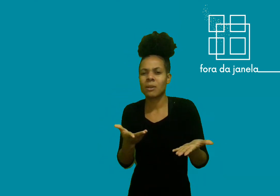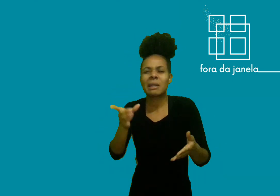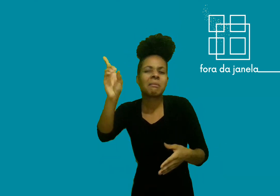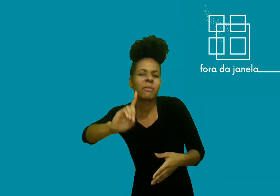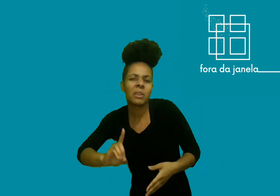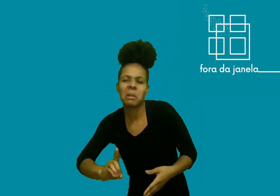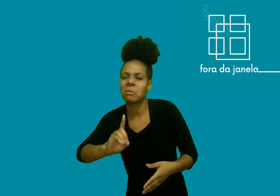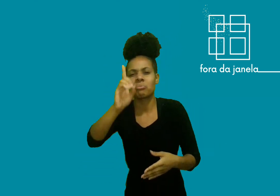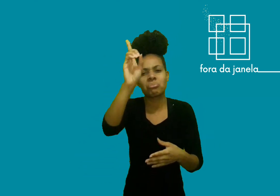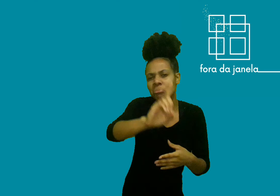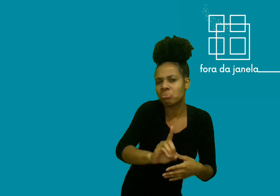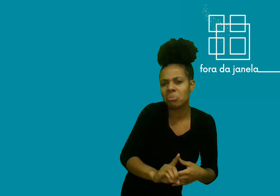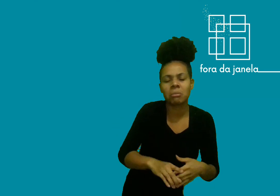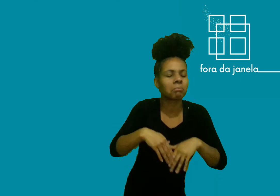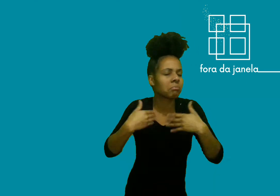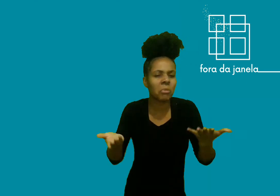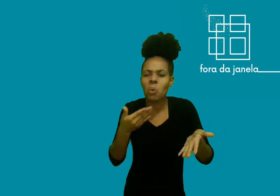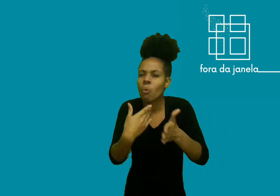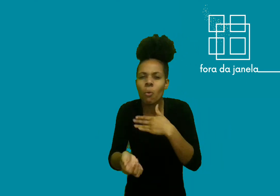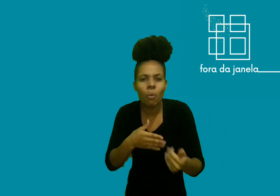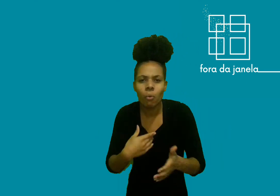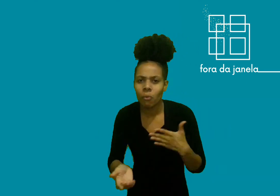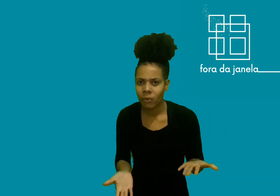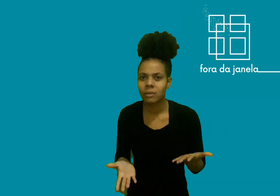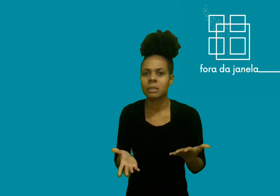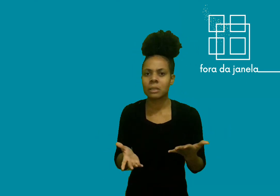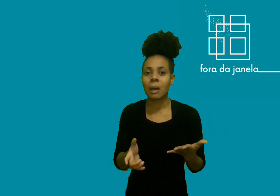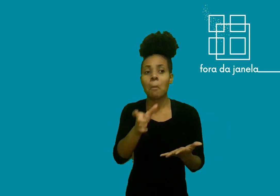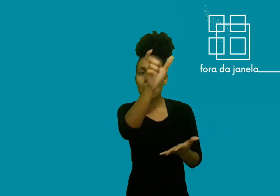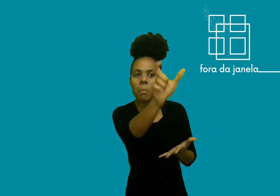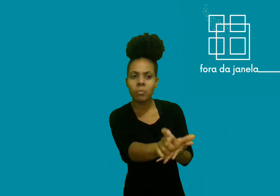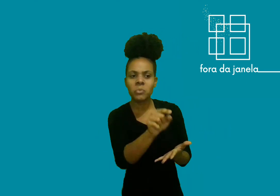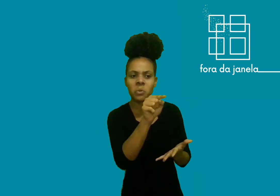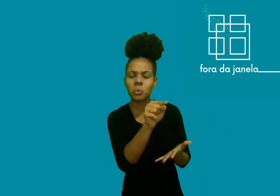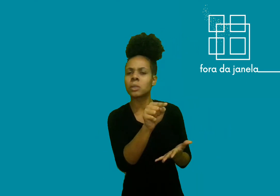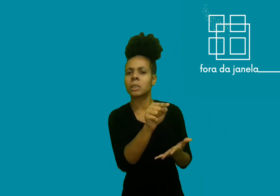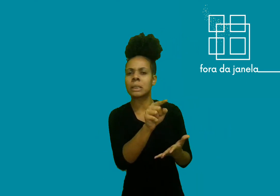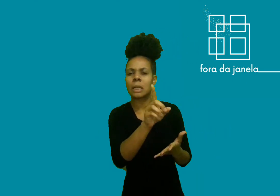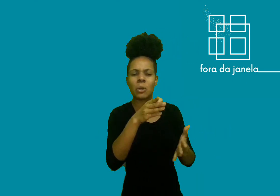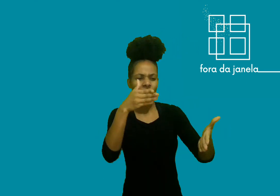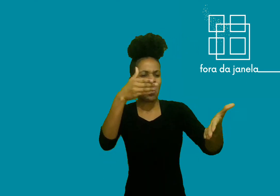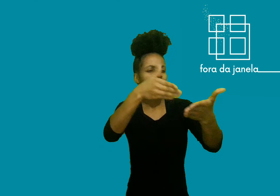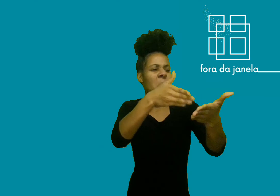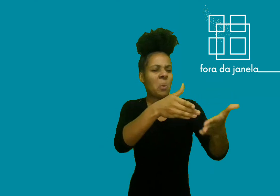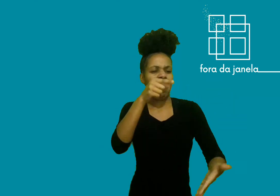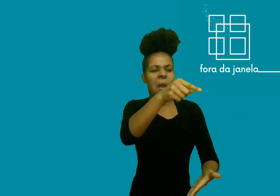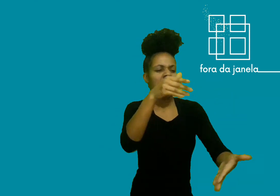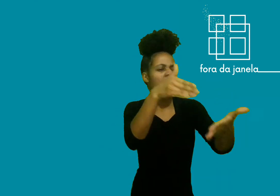mente. Não quer dizer que o outro tem esse limite, né? O outro não é limitado só porque ele é diferente de mim. A gente tem uma